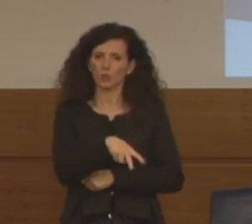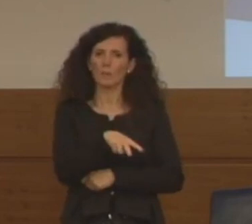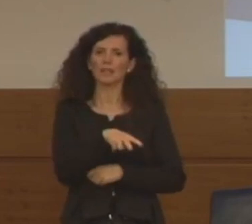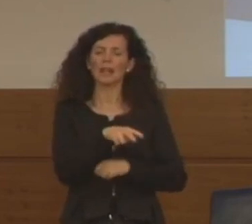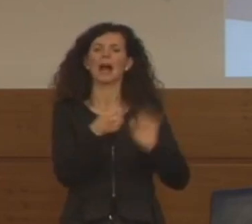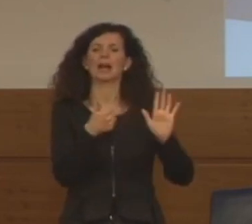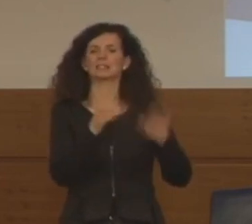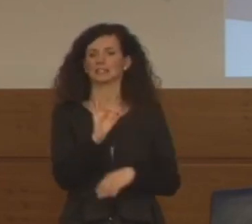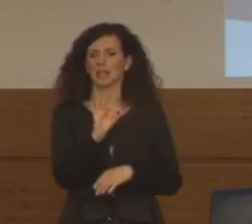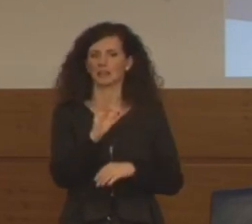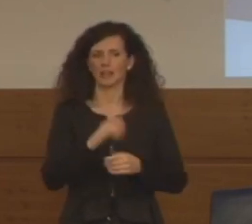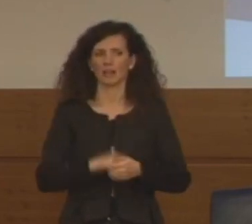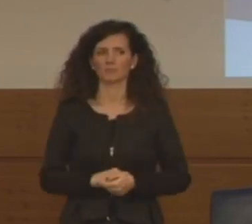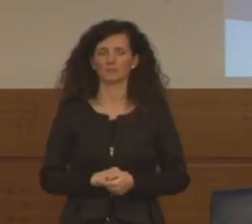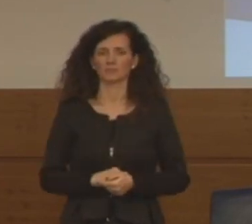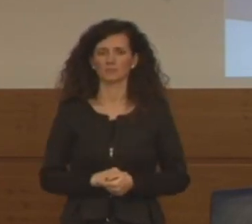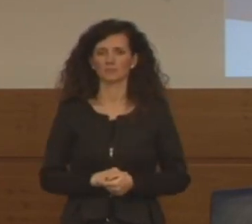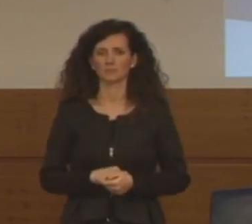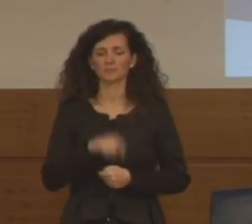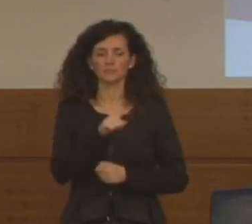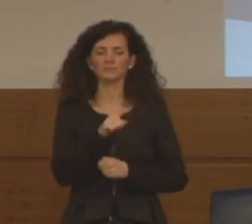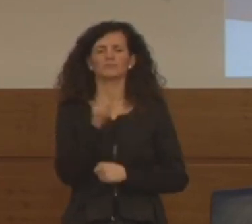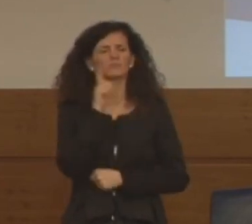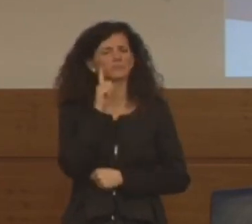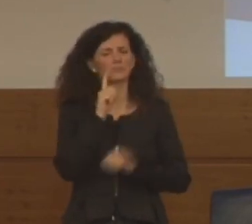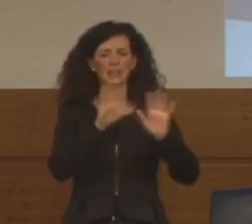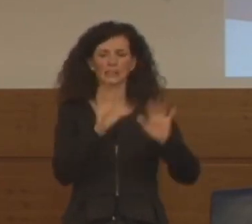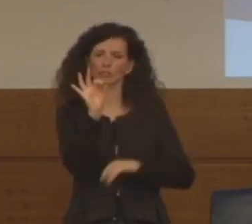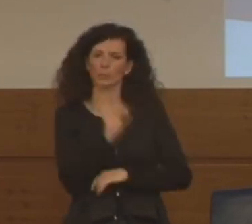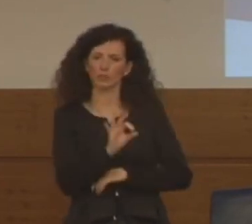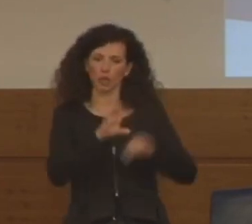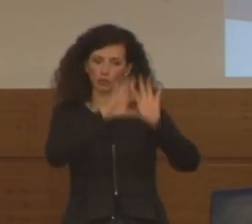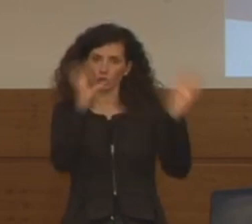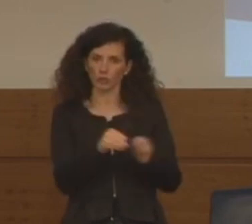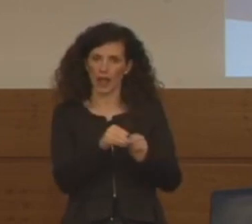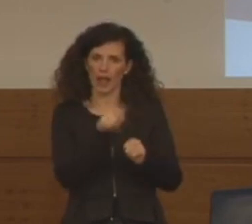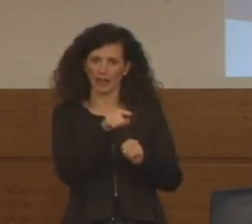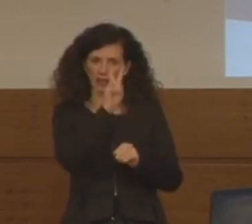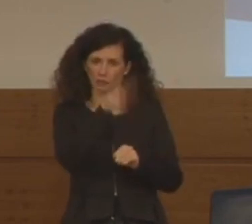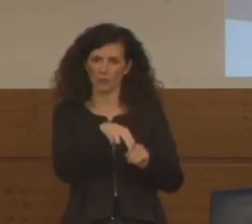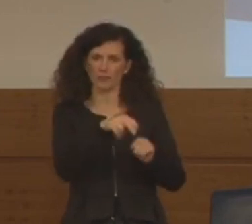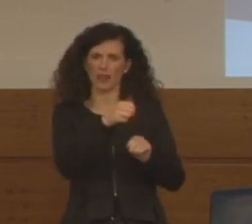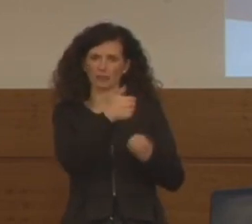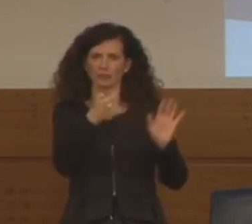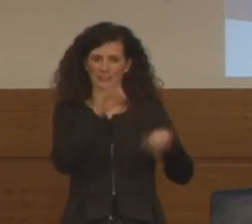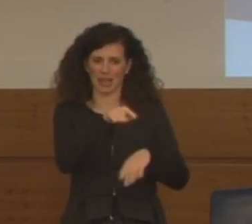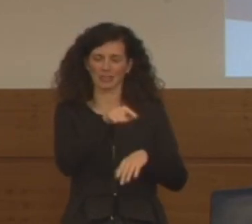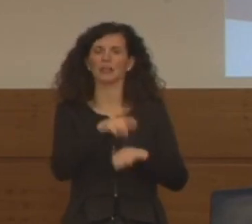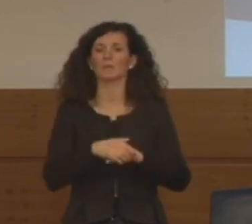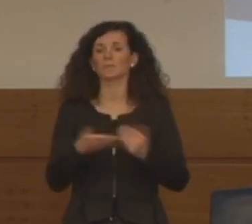2060 sempre il 10 per cento del totale questa sera registriamo